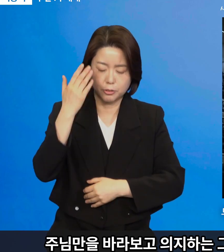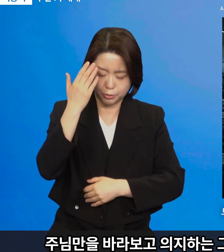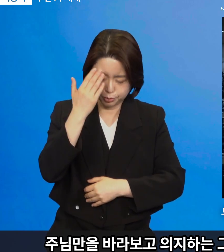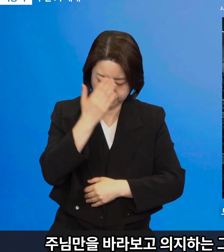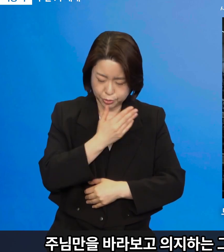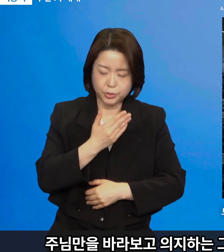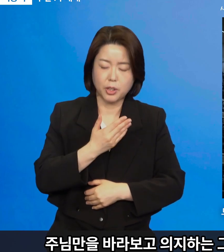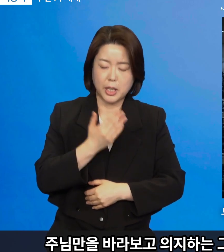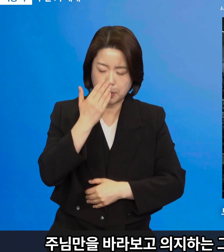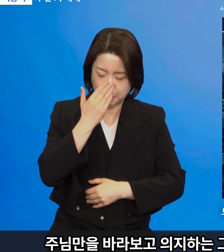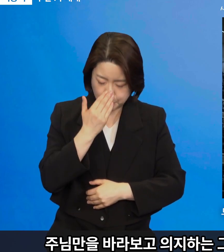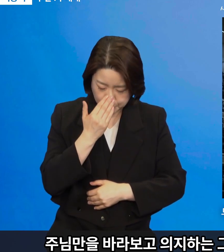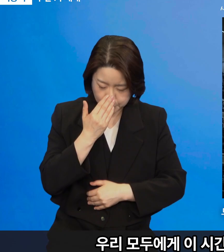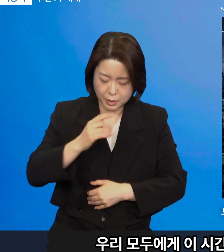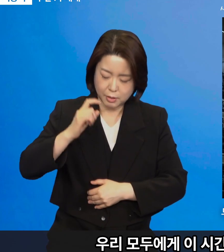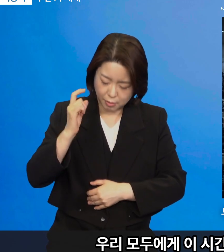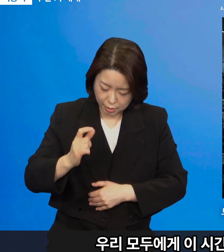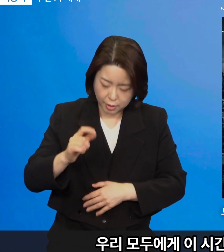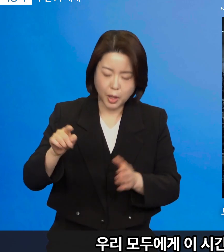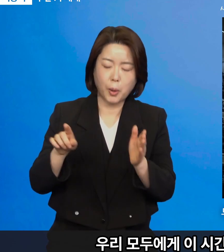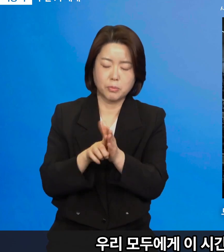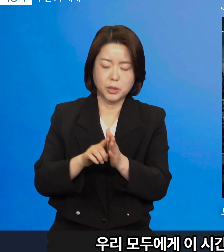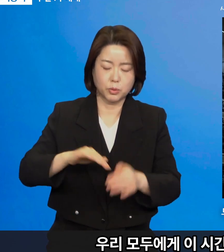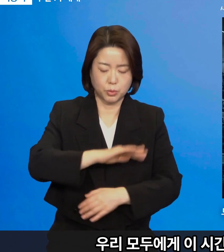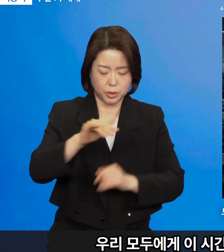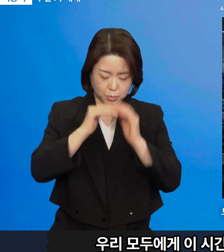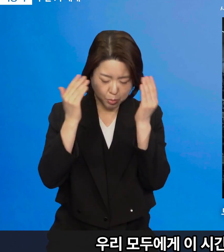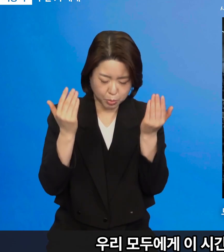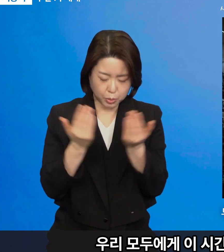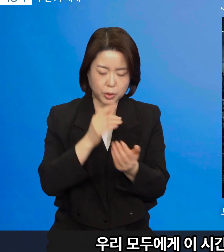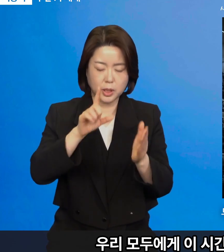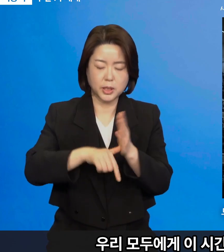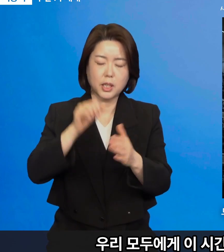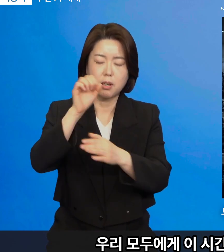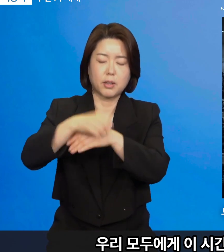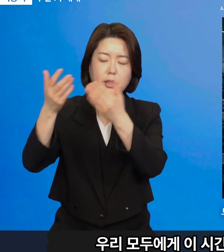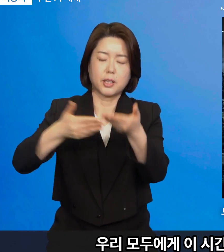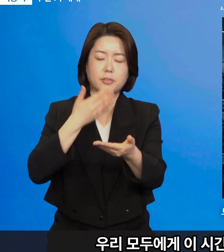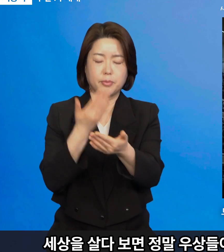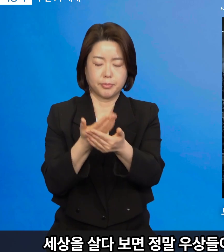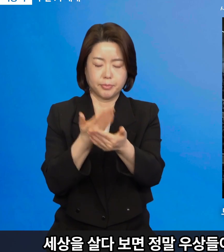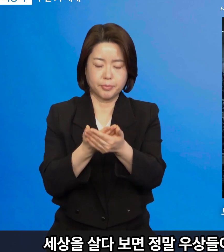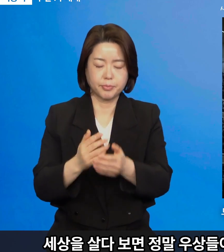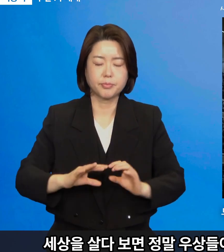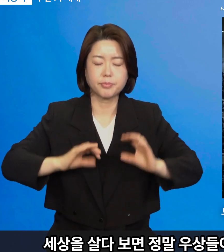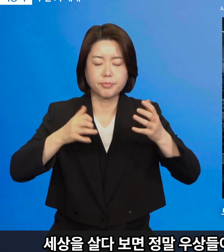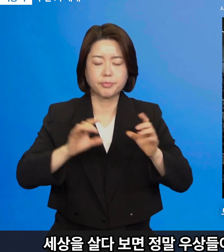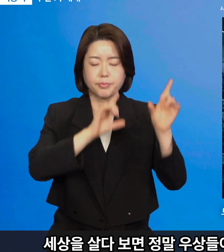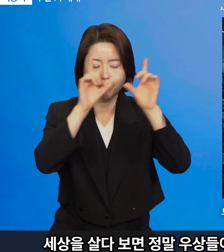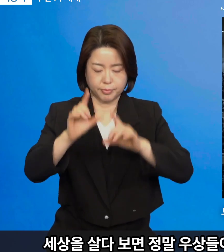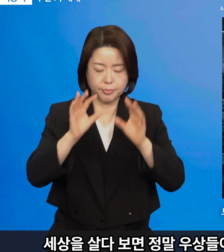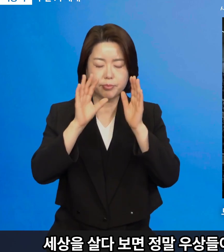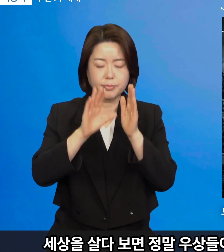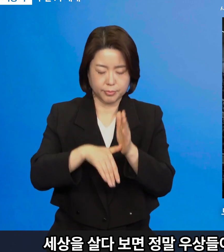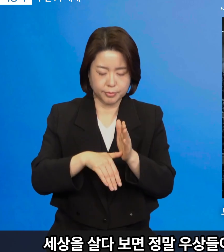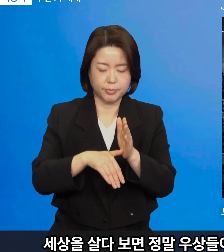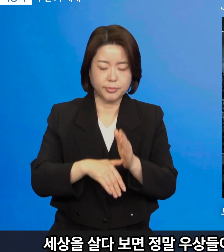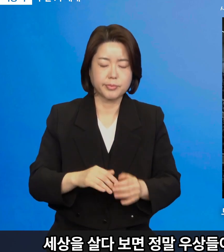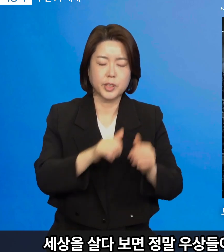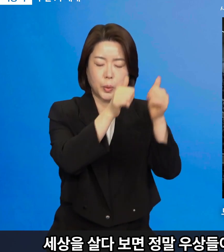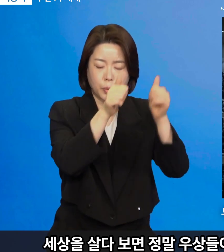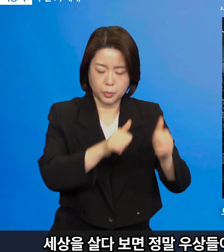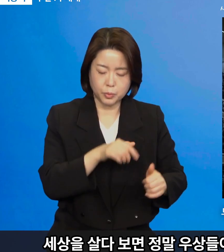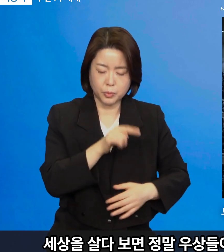믿음을, 굳건한 믿음을 우리 모두에게 이 시간 허락하여 주시옵소서. 세상을 살다 보면 정말